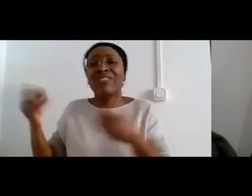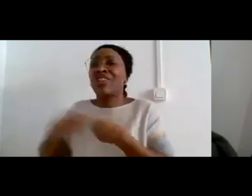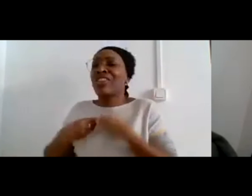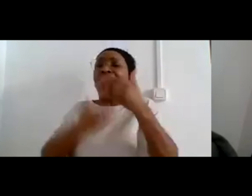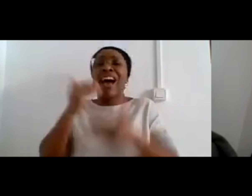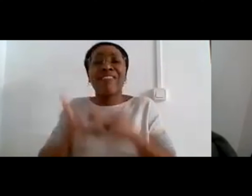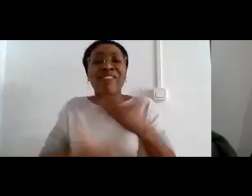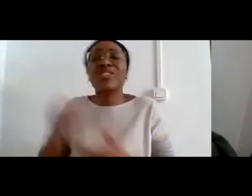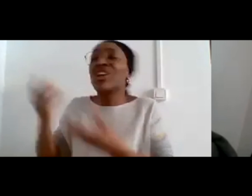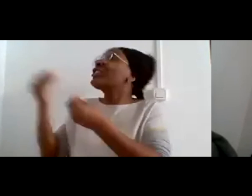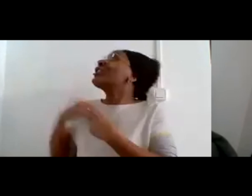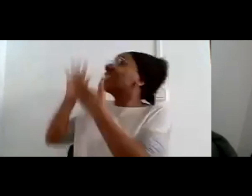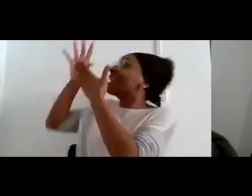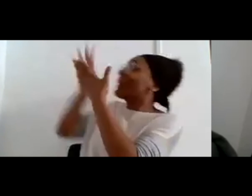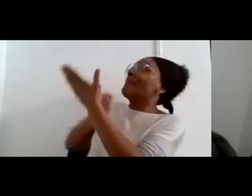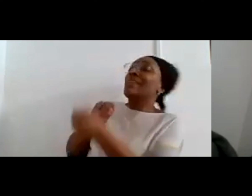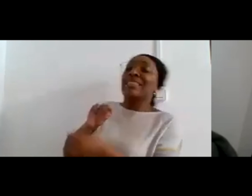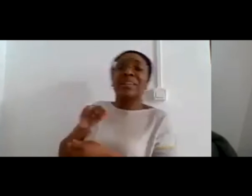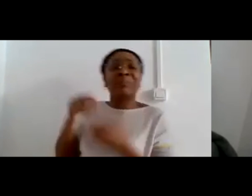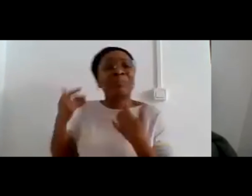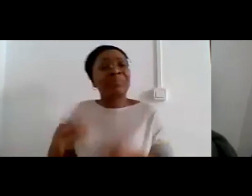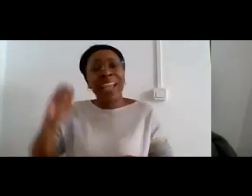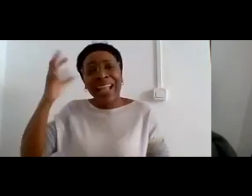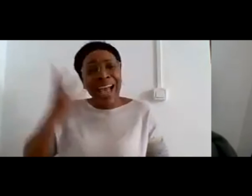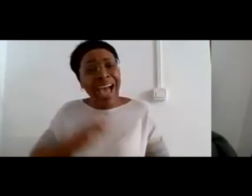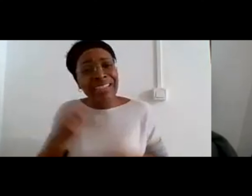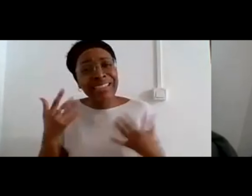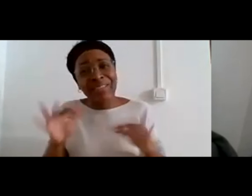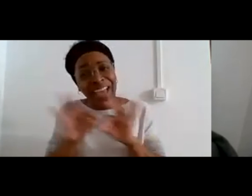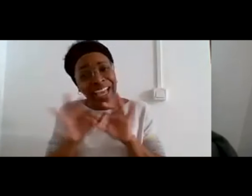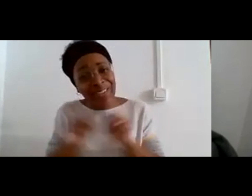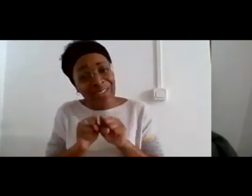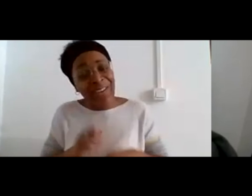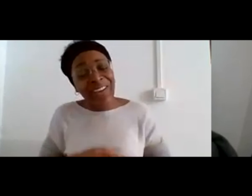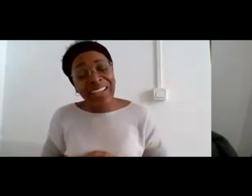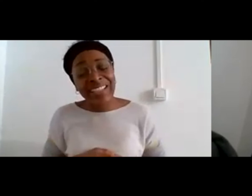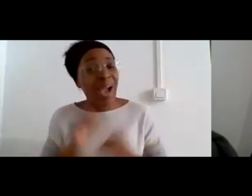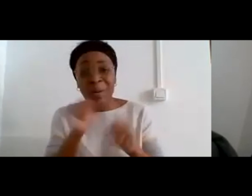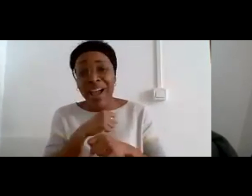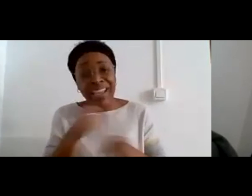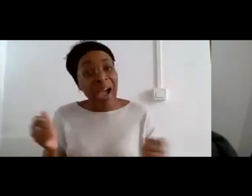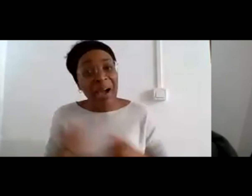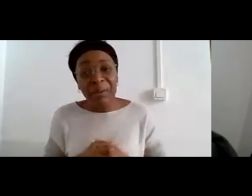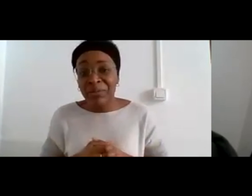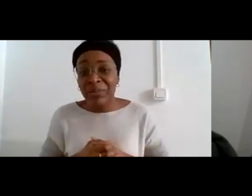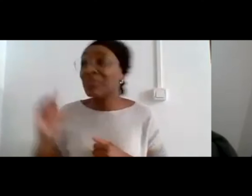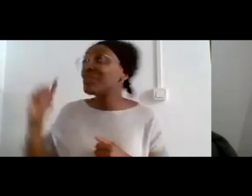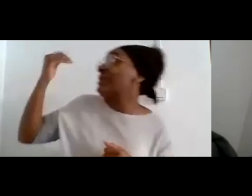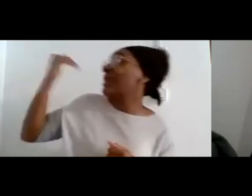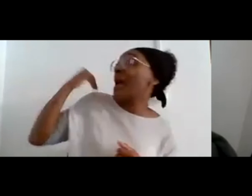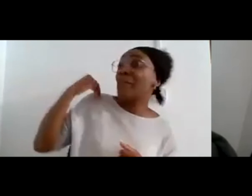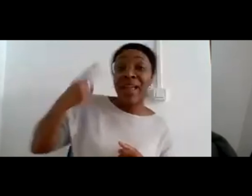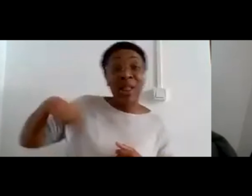lui ressembler. Quelle grâce! Imaginez, frères et sœurs, Dieu nous appelle à être comme